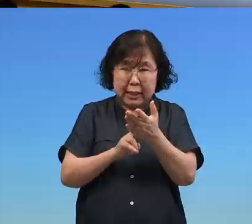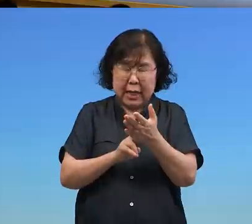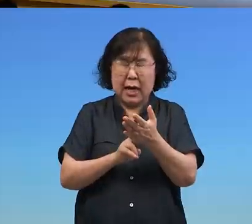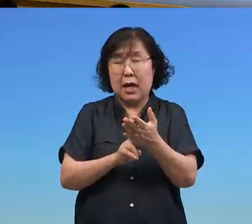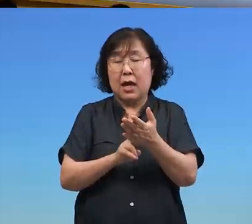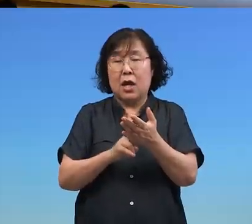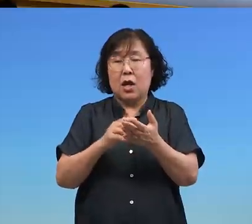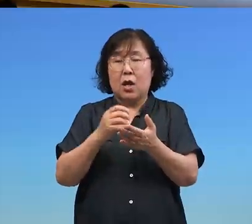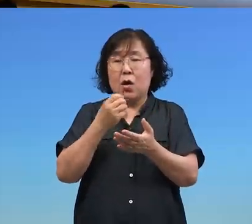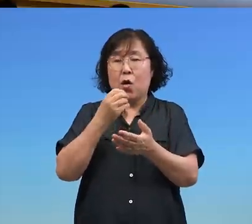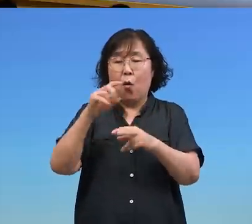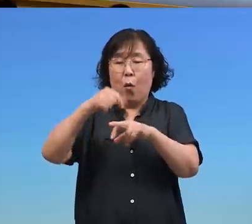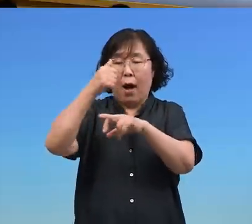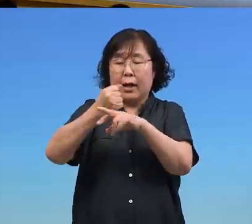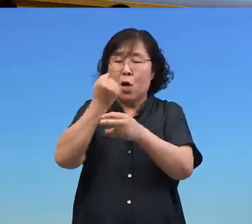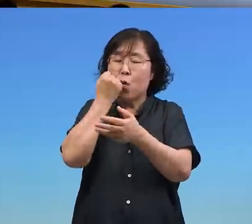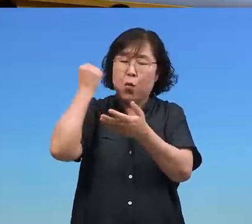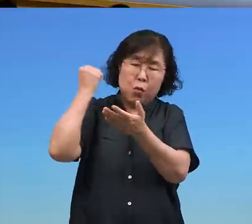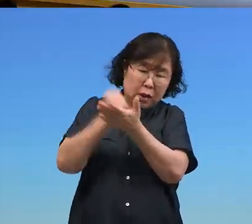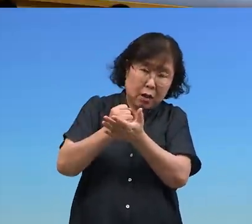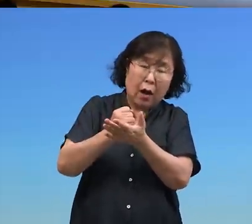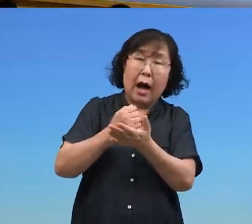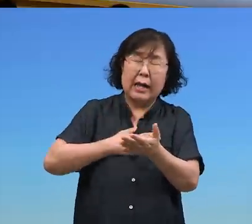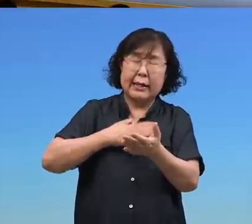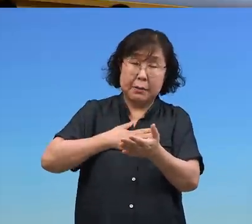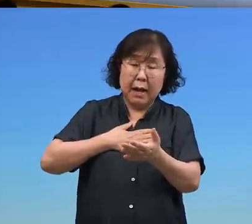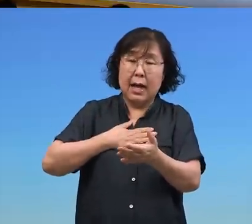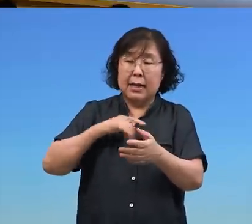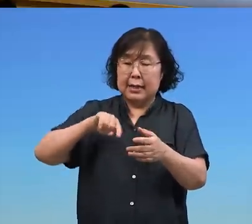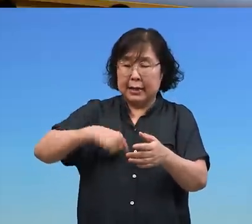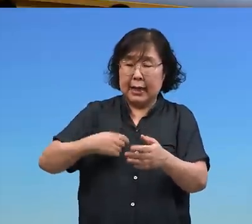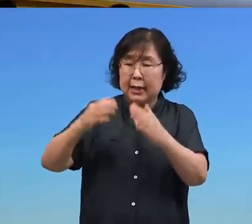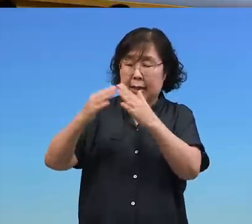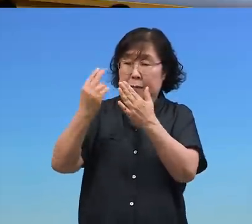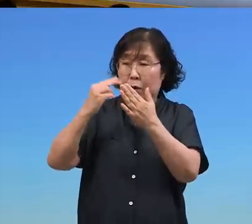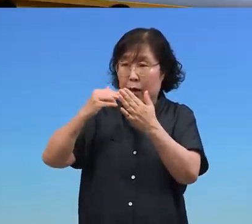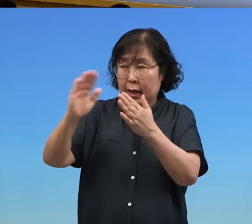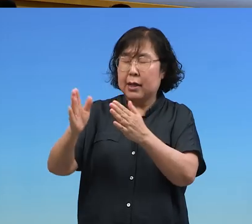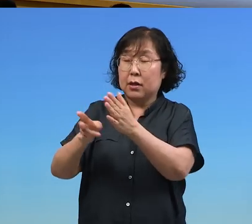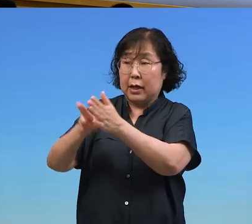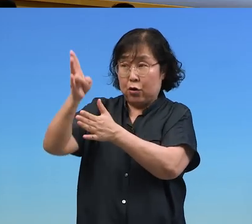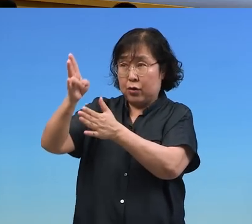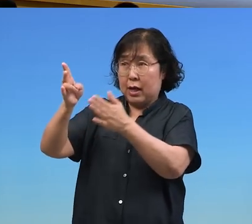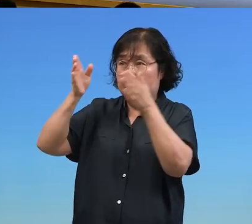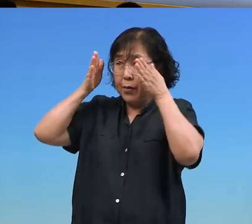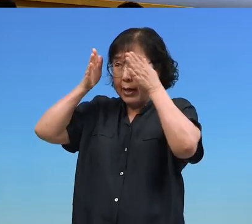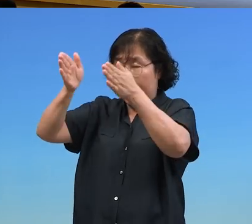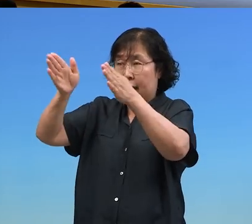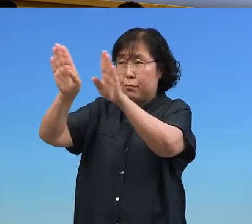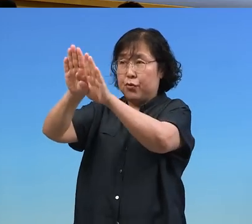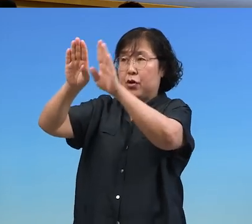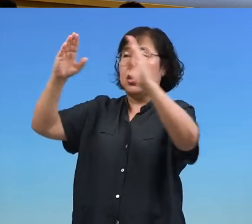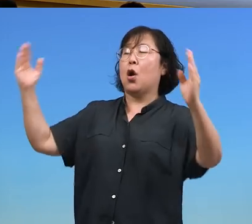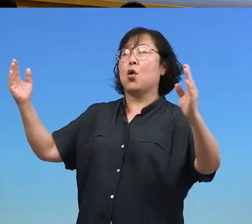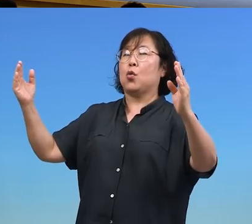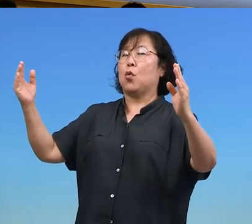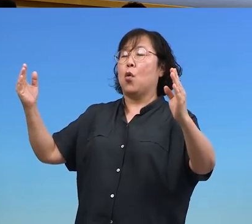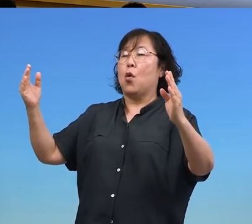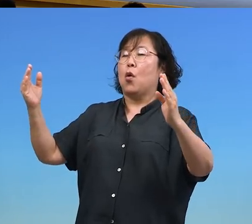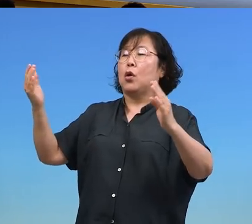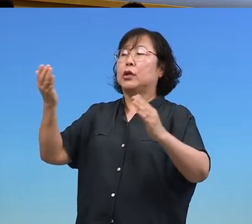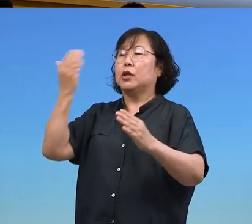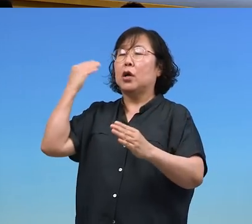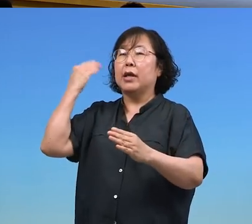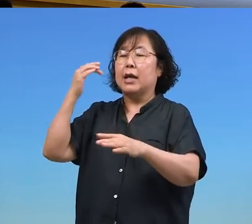자기 집에 돌아가서는 윗방에 올라가 예루살렘으로 향한 창문을 열고 전에 하던 대로 하루 세 번씩